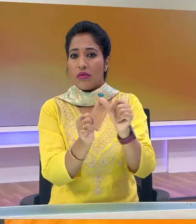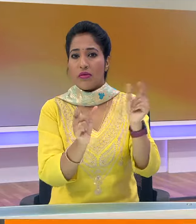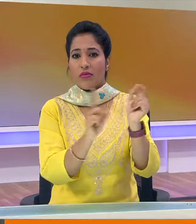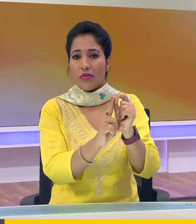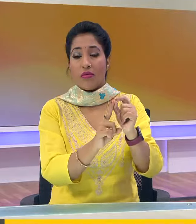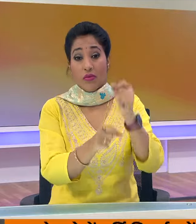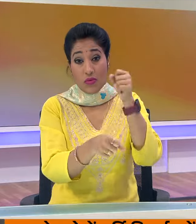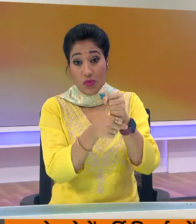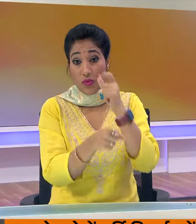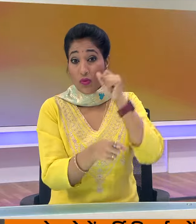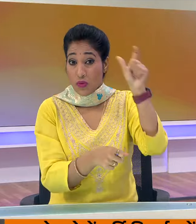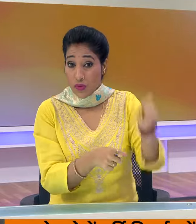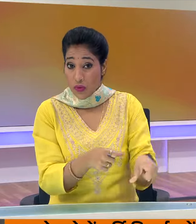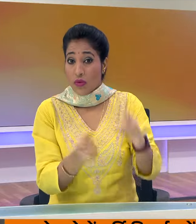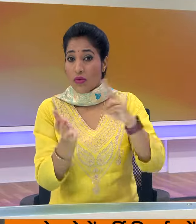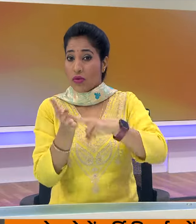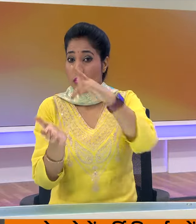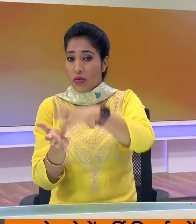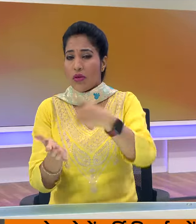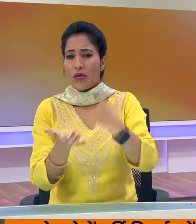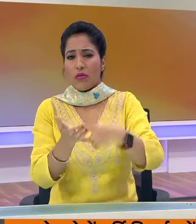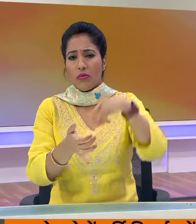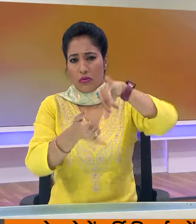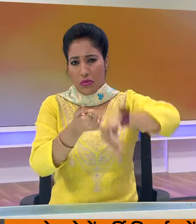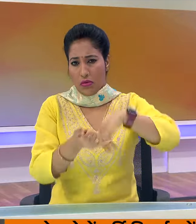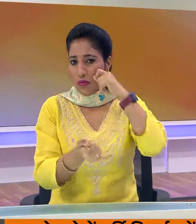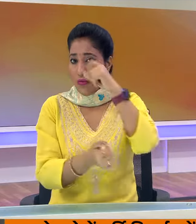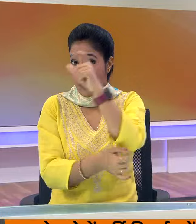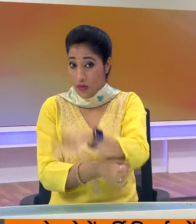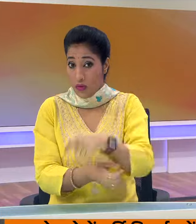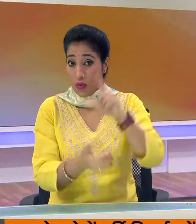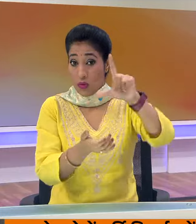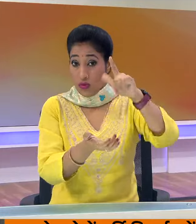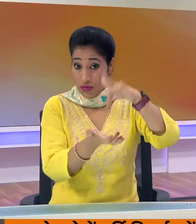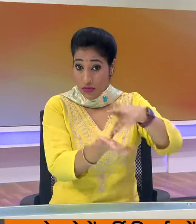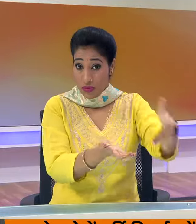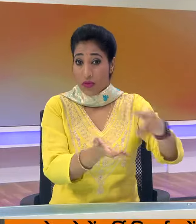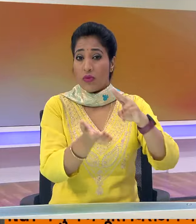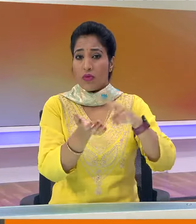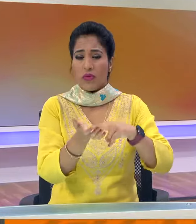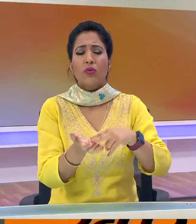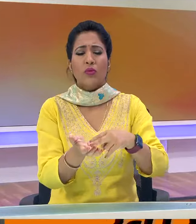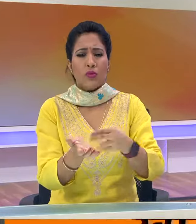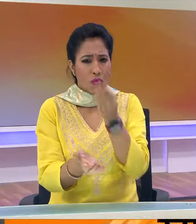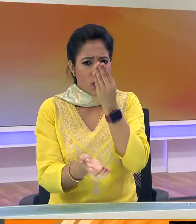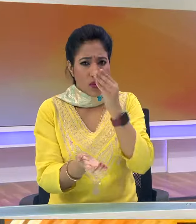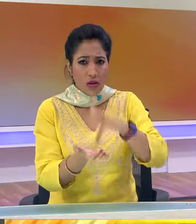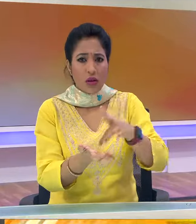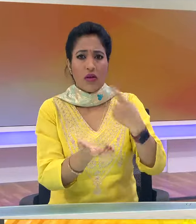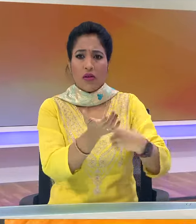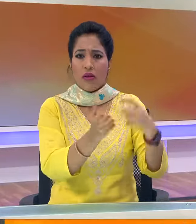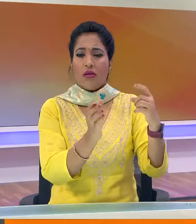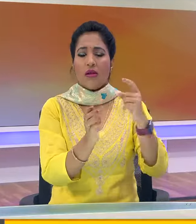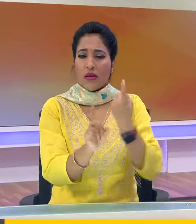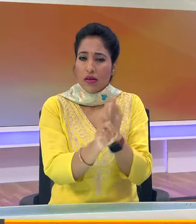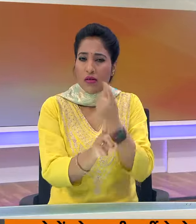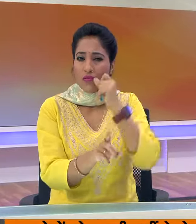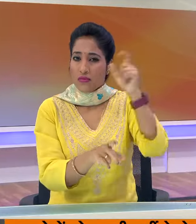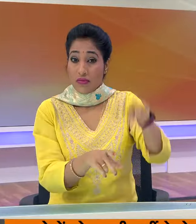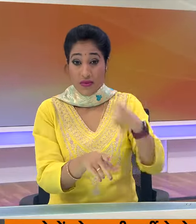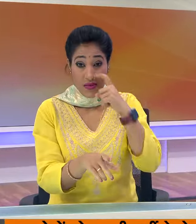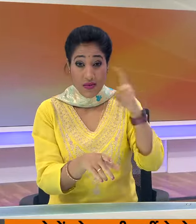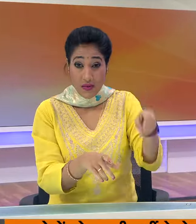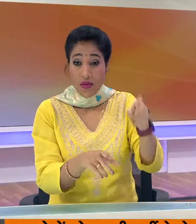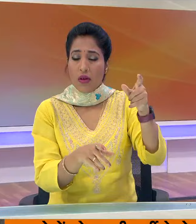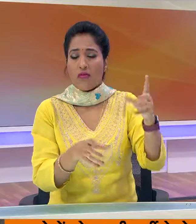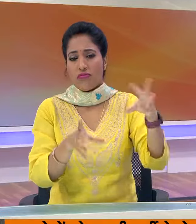गुर्जर, नारदौंद से रणबीर सिंह लोहान और नूह से राबिया किदवाई को उम्मीदवार बनाया है। आपने हरियाणा की